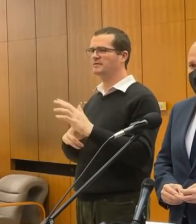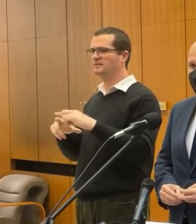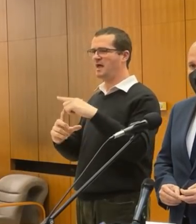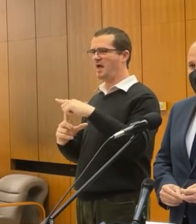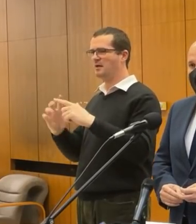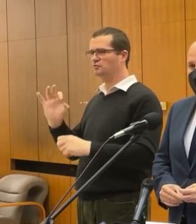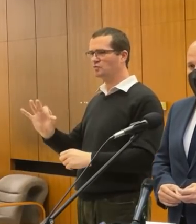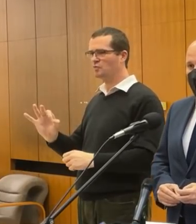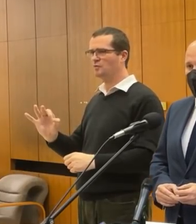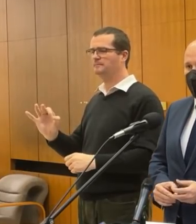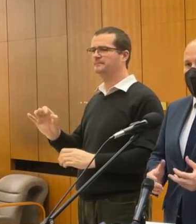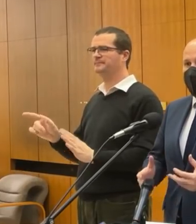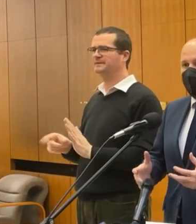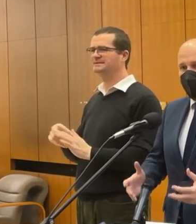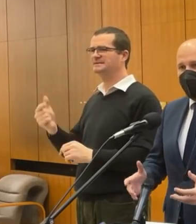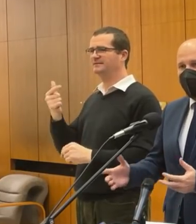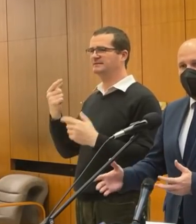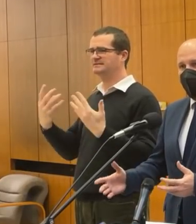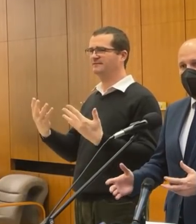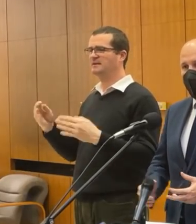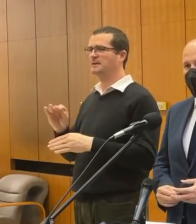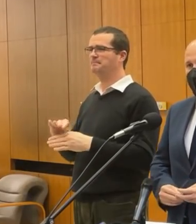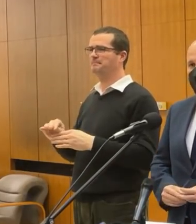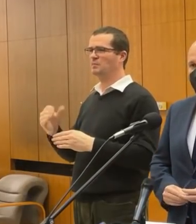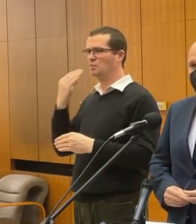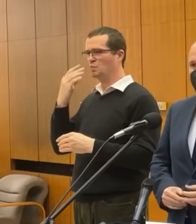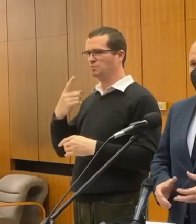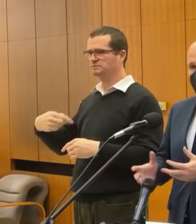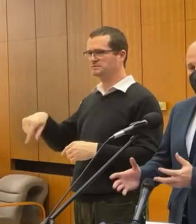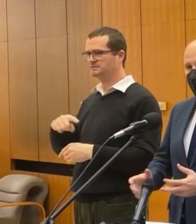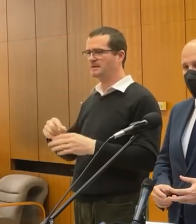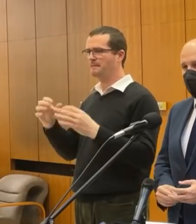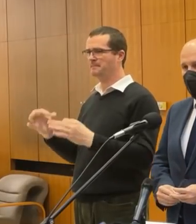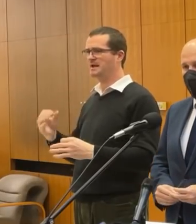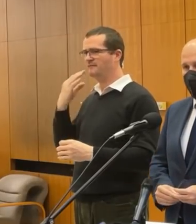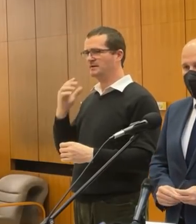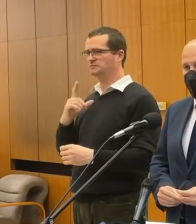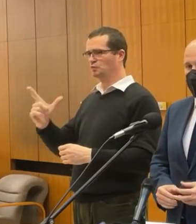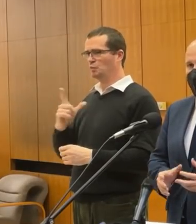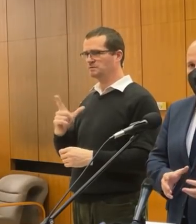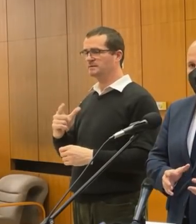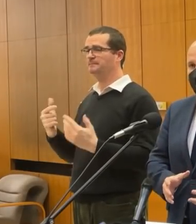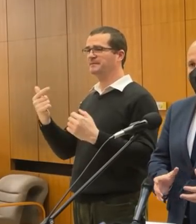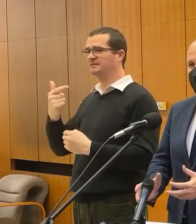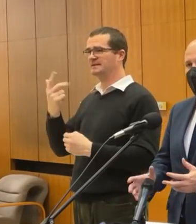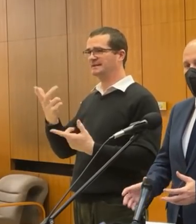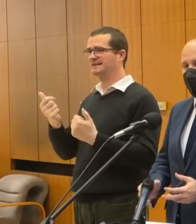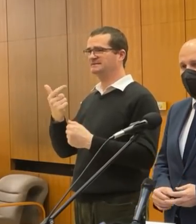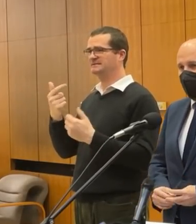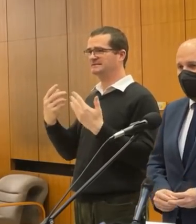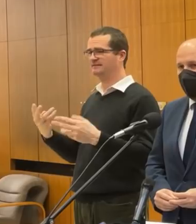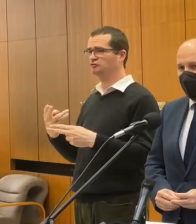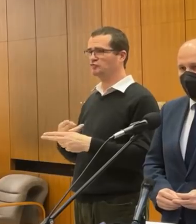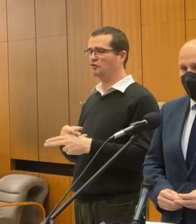Severoatlantickej aliancie z 29 mimo Spojených štátov amerických, práve so Spojenými štátmi americkými. Čiže 23 z